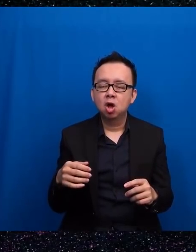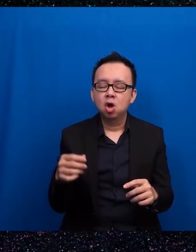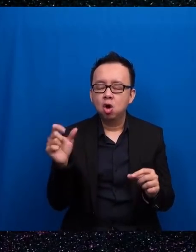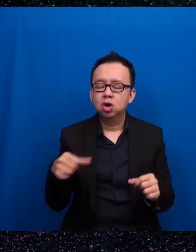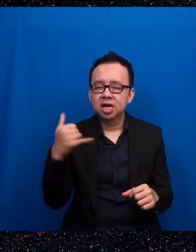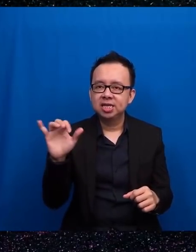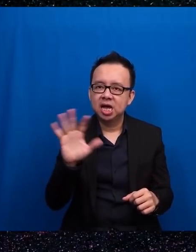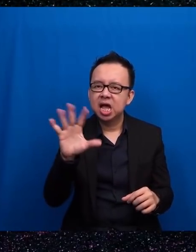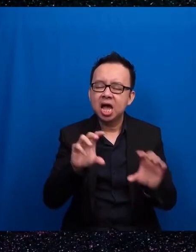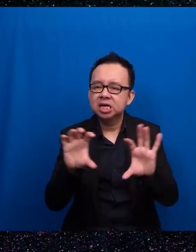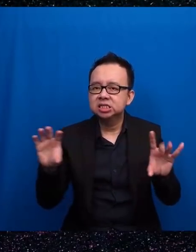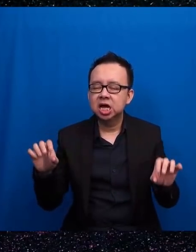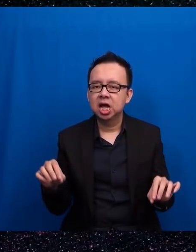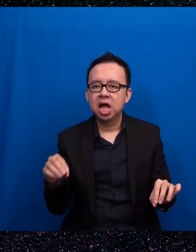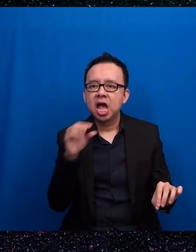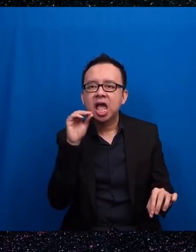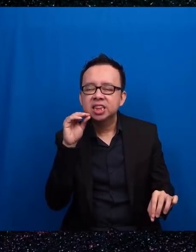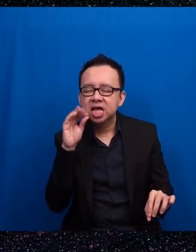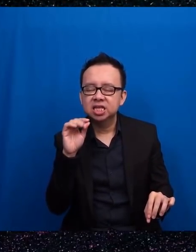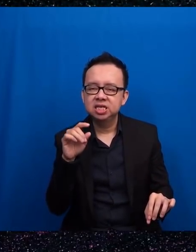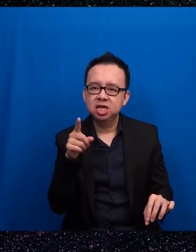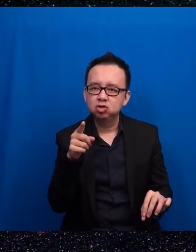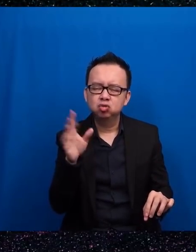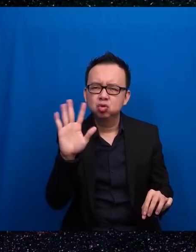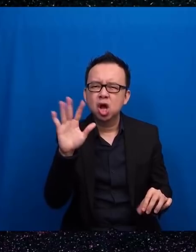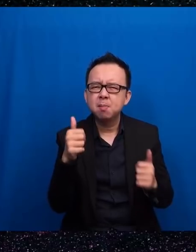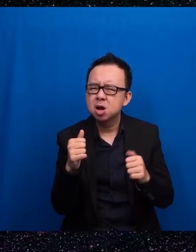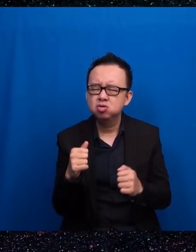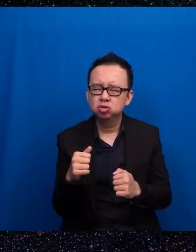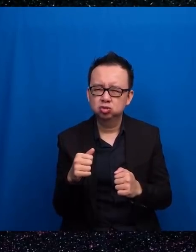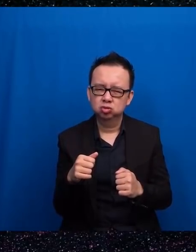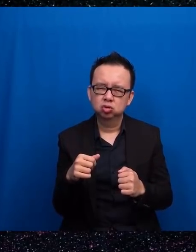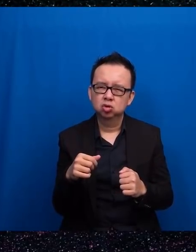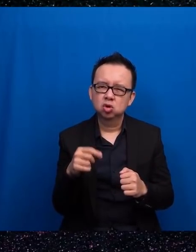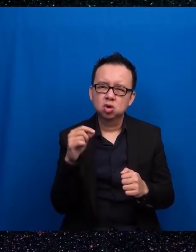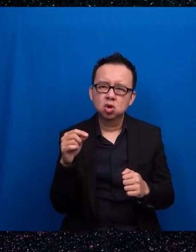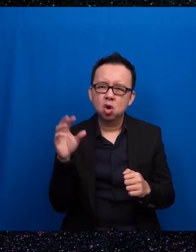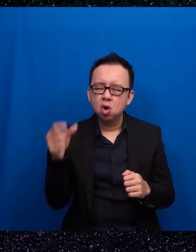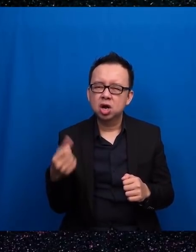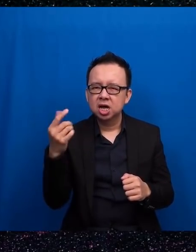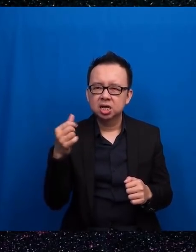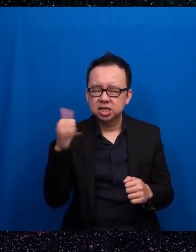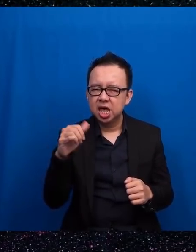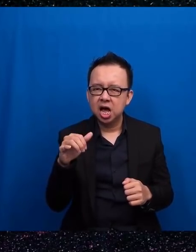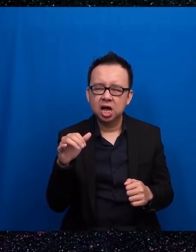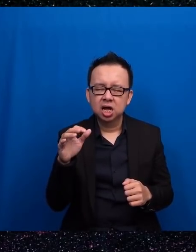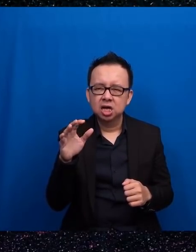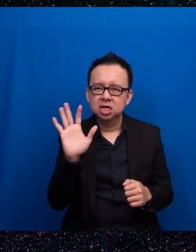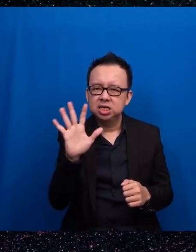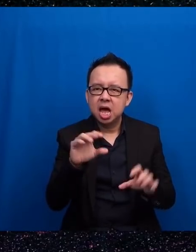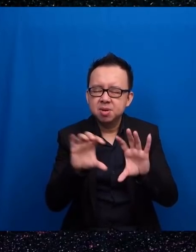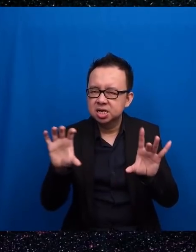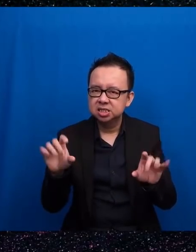kata-katanya mulai tidak teratur. Orang-orang yang tidak punya kerjaan biasanya punya satu penyakit. Yaitu kepo dan